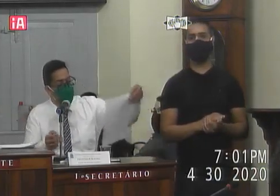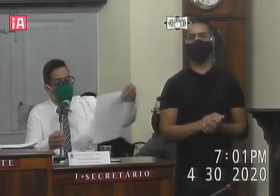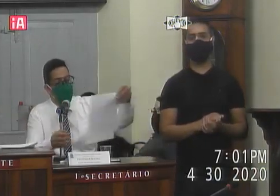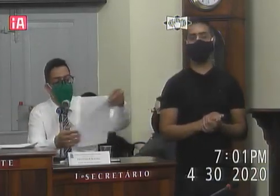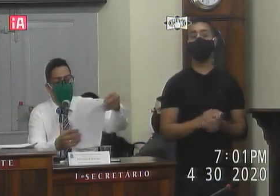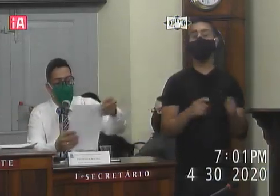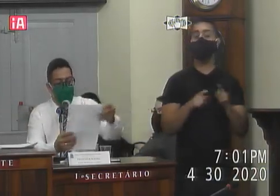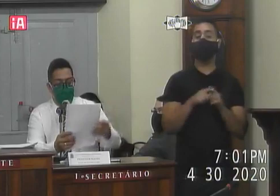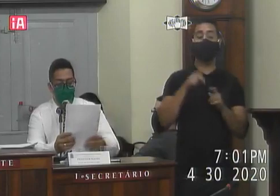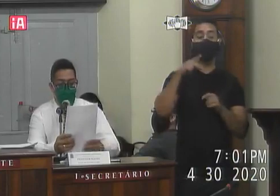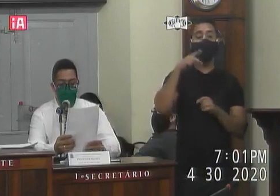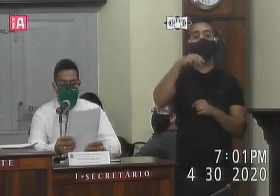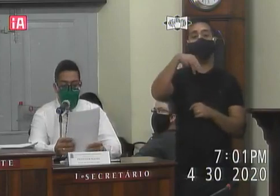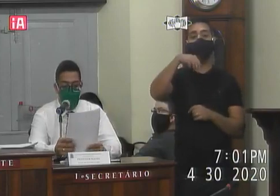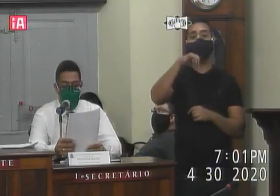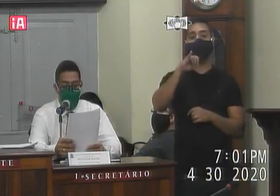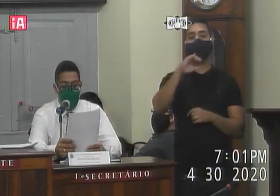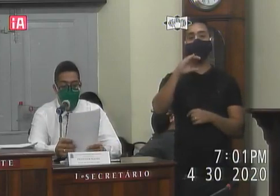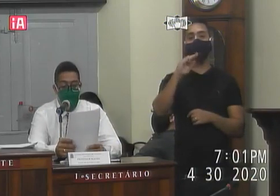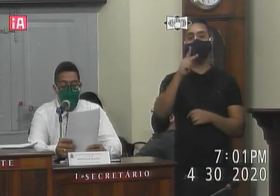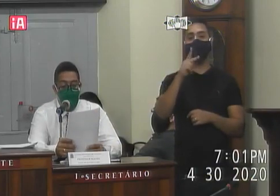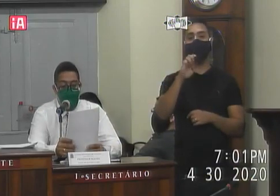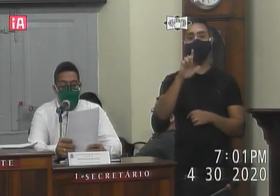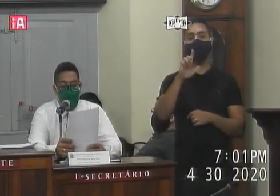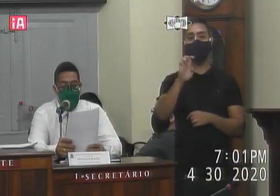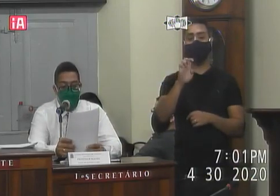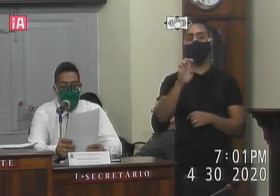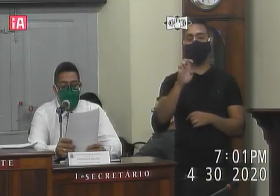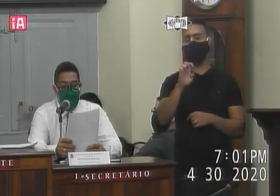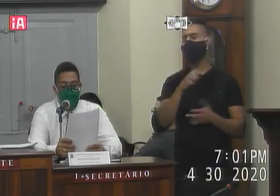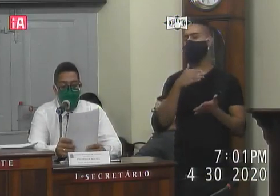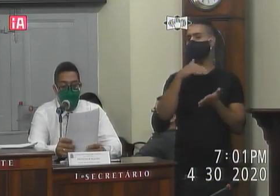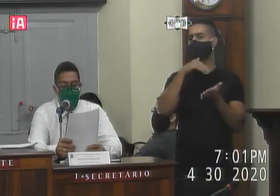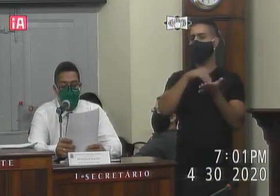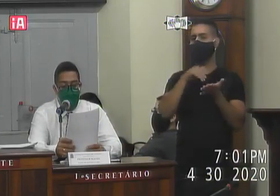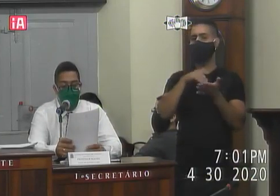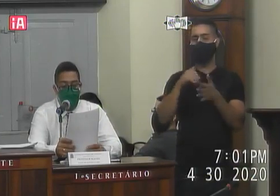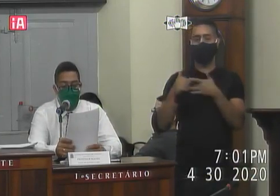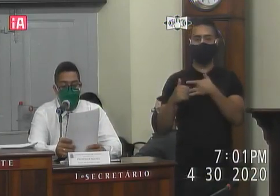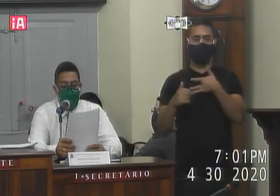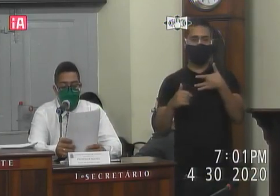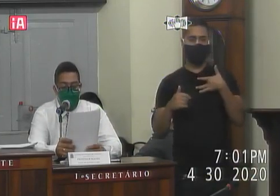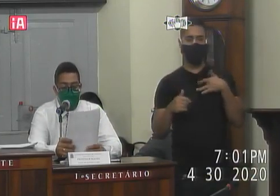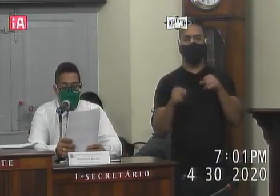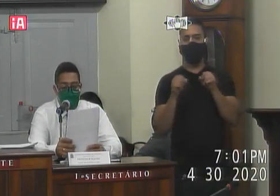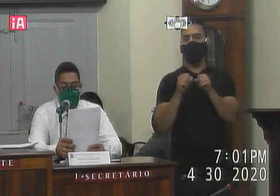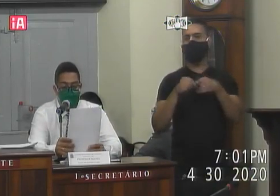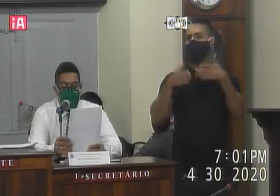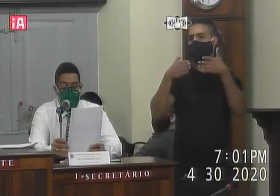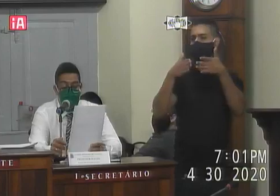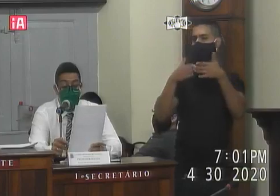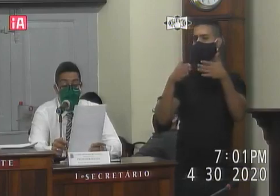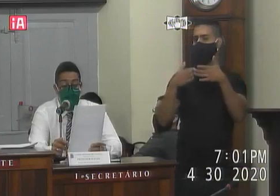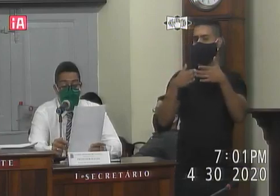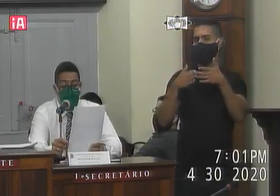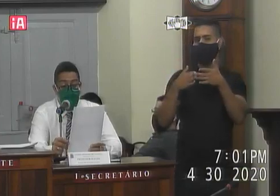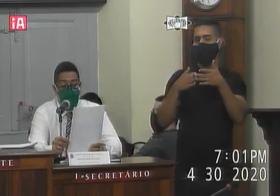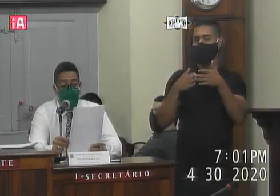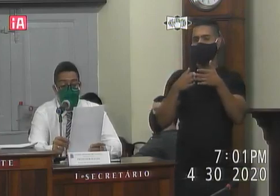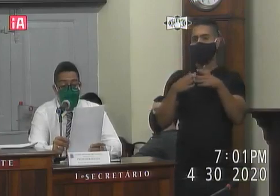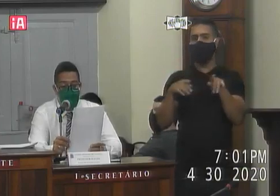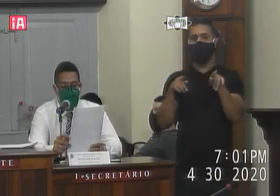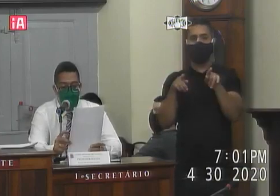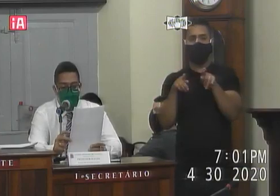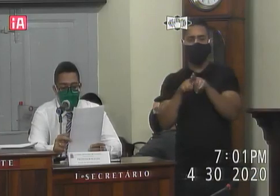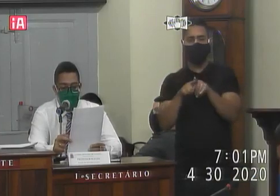Michele Cabral fez a indicação 182 para que a secretária de Saúde solicite, diante da situação de calamidade e com a